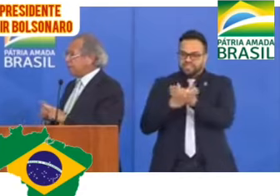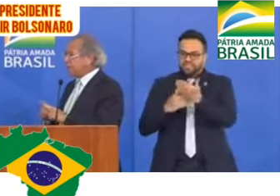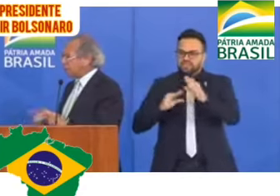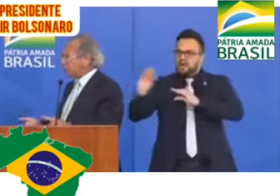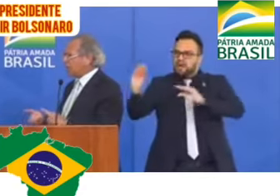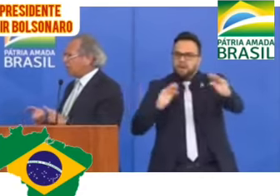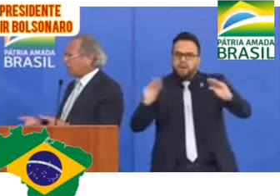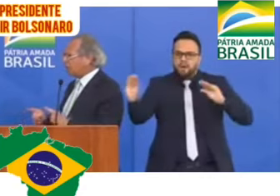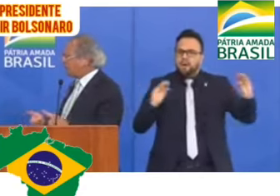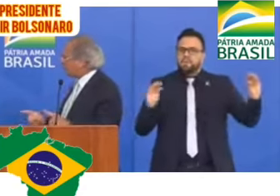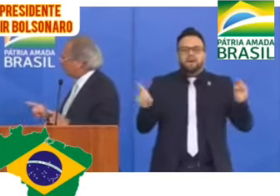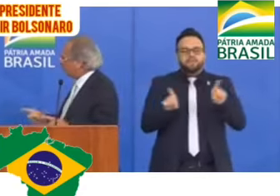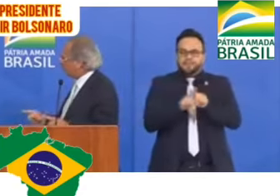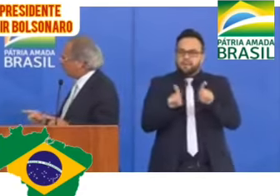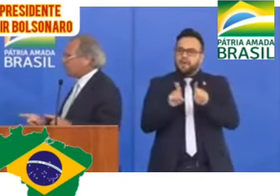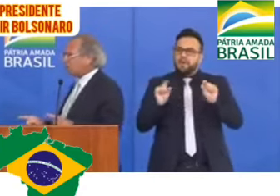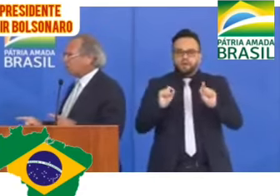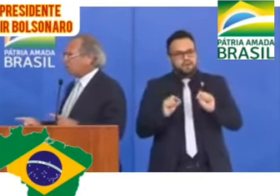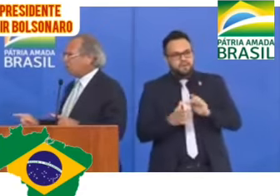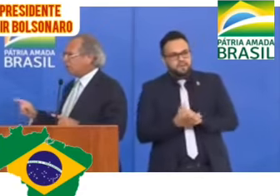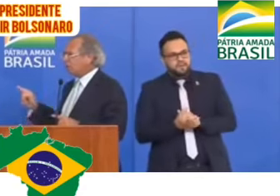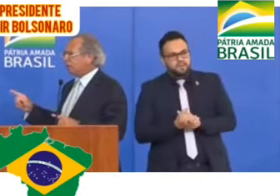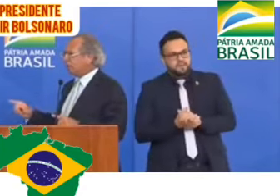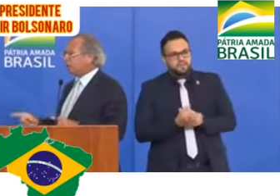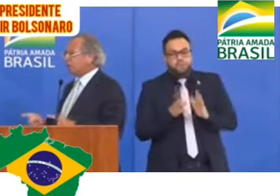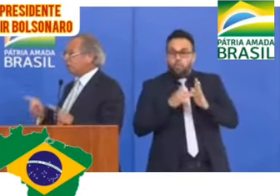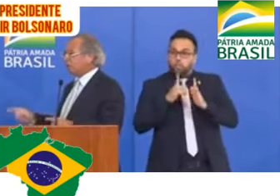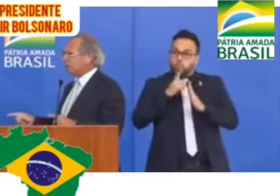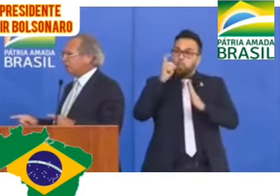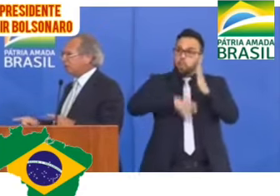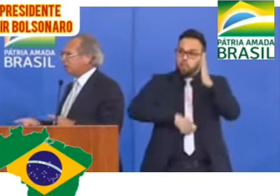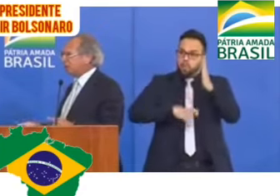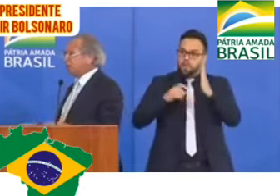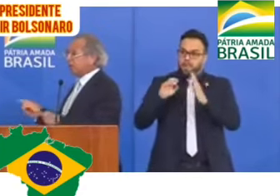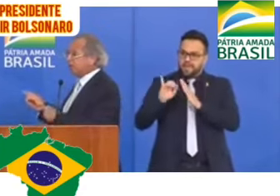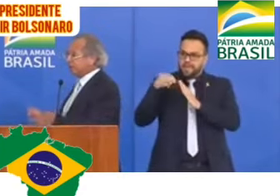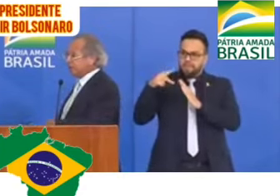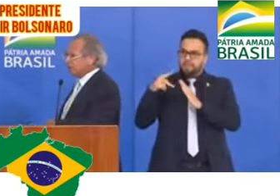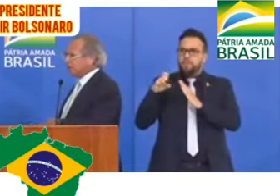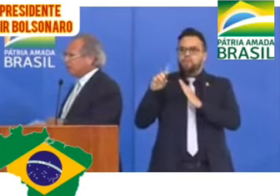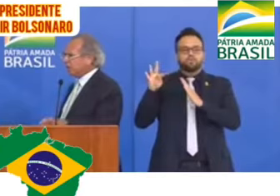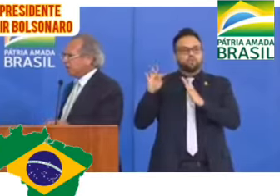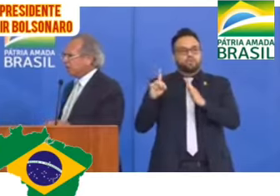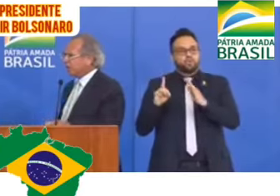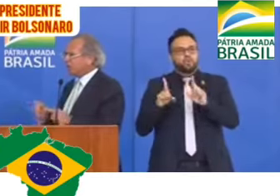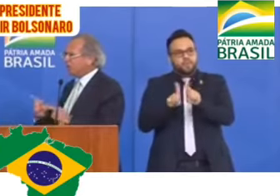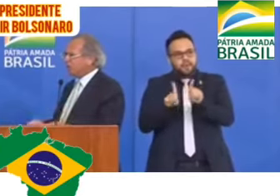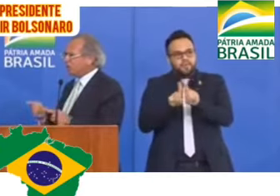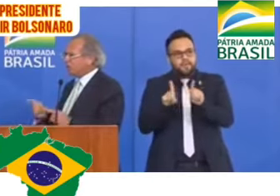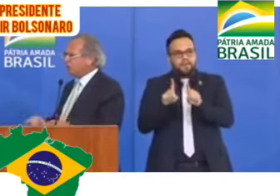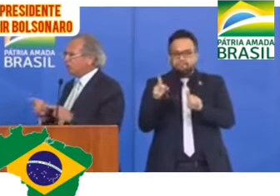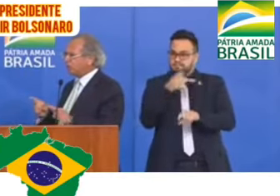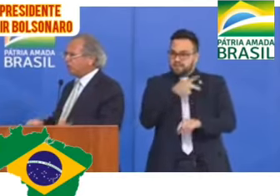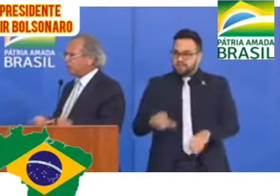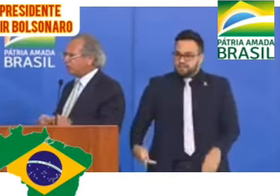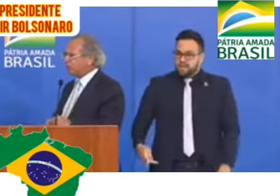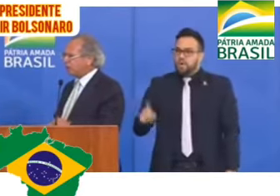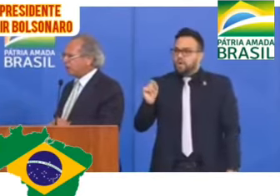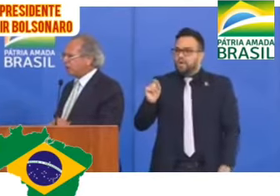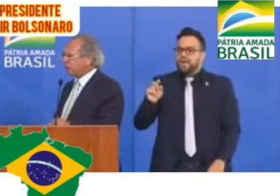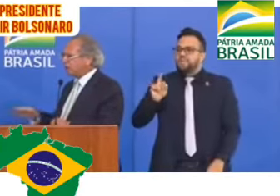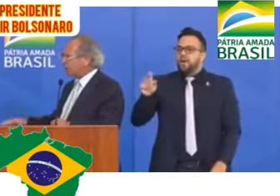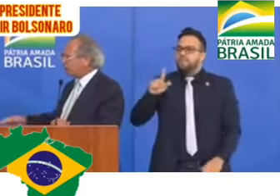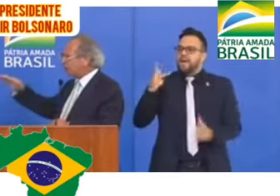tributárias não trarão aumento de impostos, isso é uma orientação expressa do presidente desde a campanha, não vamos